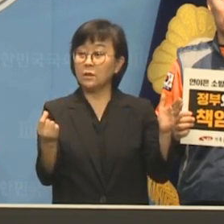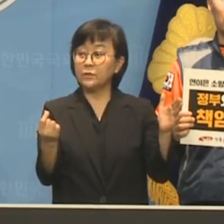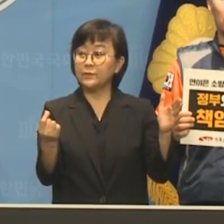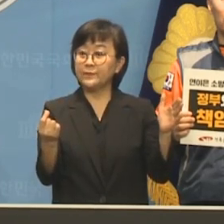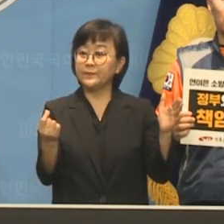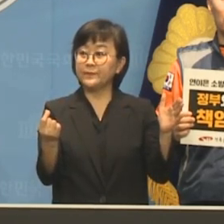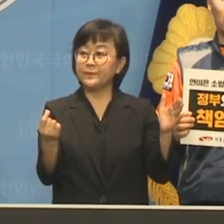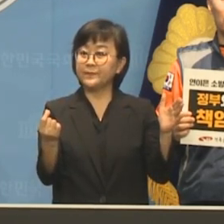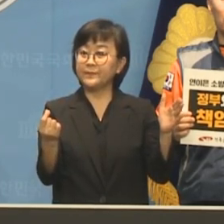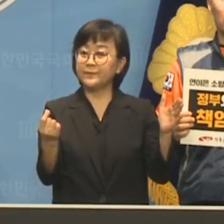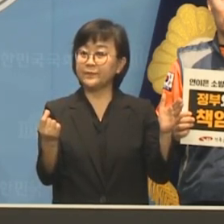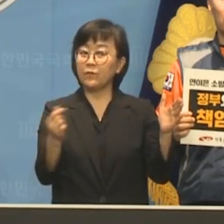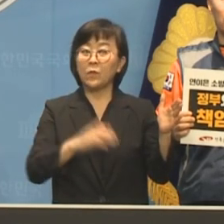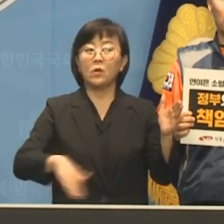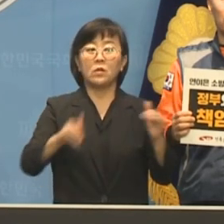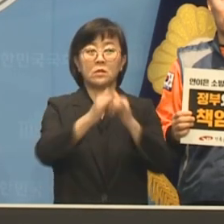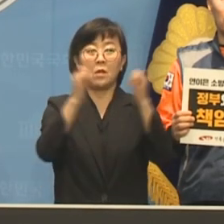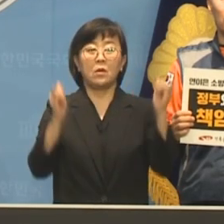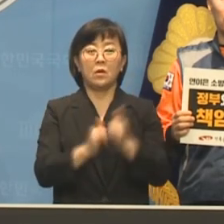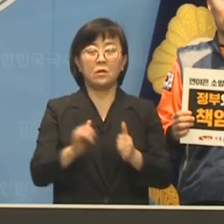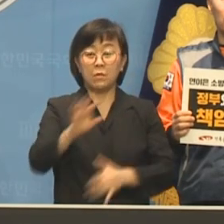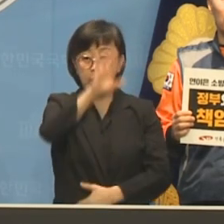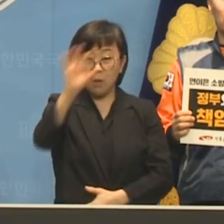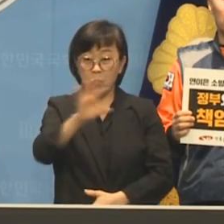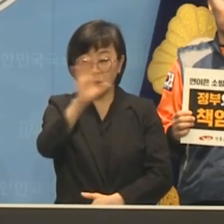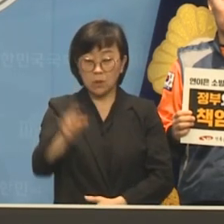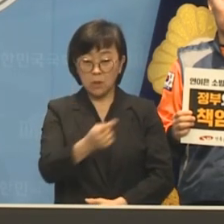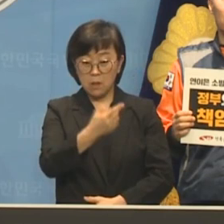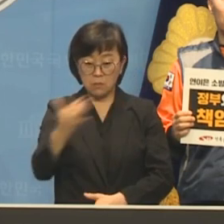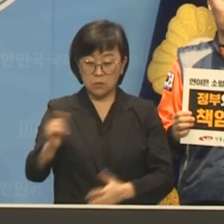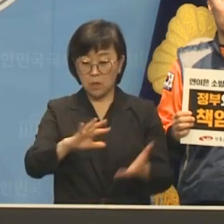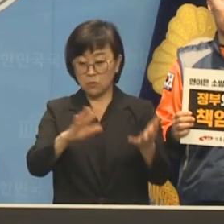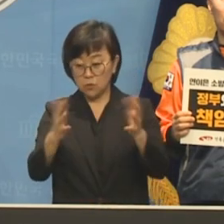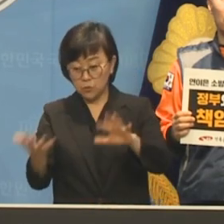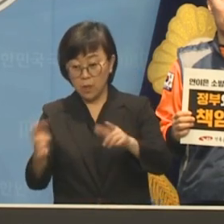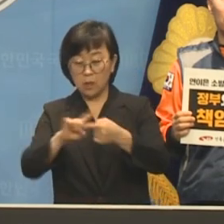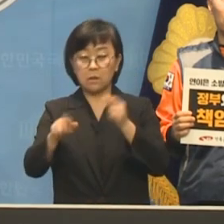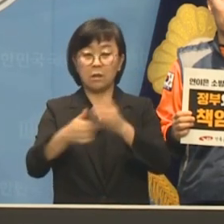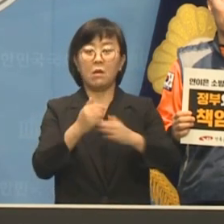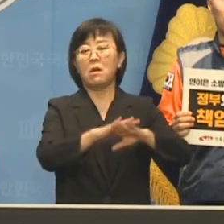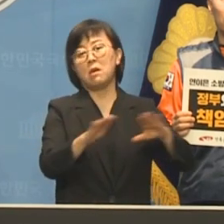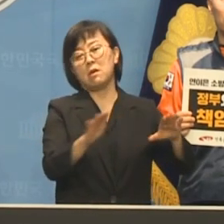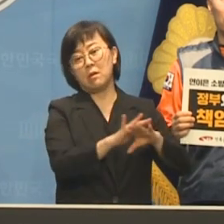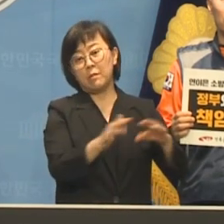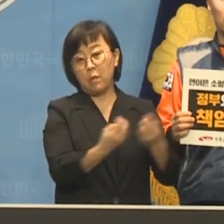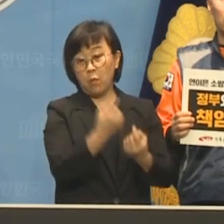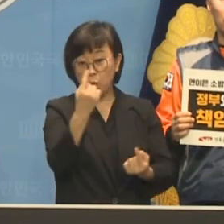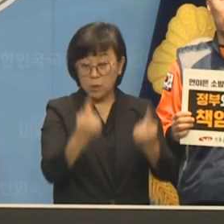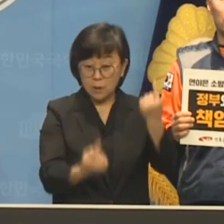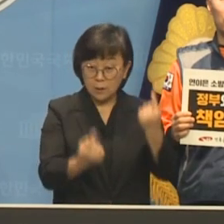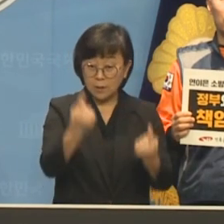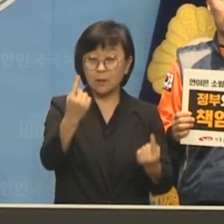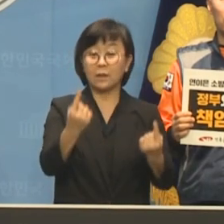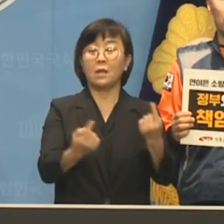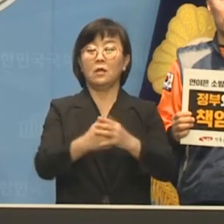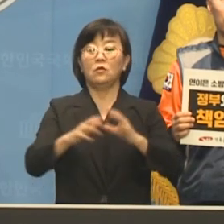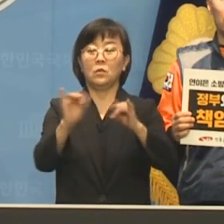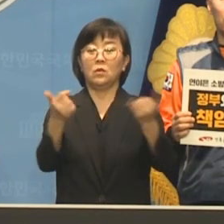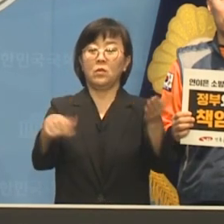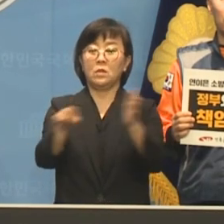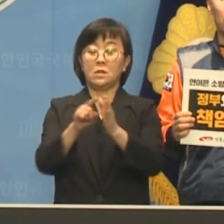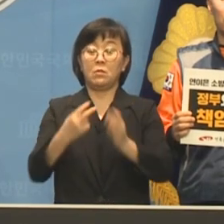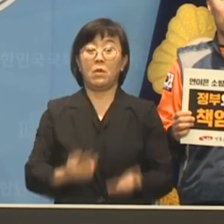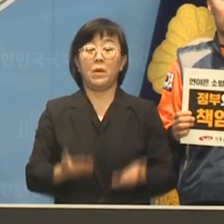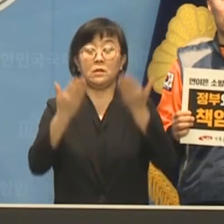하듯이 우리 사회는 반복되는 소방관의 희생을 막기 위한 대책을 마련하기보다는 국민을 위해 생명을